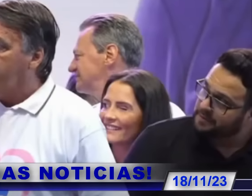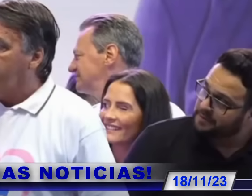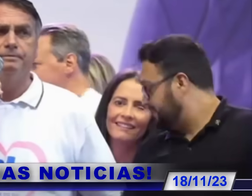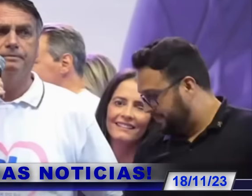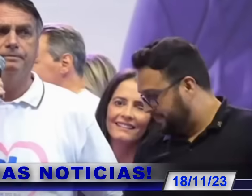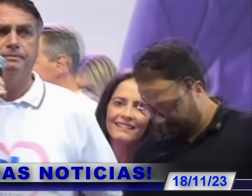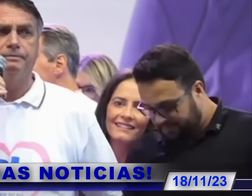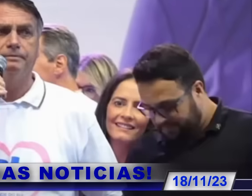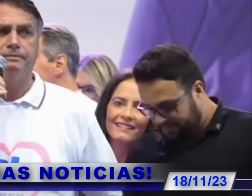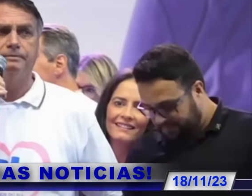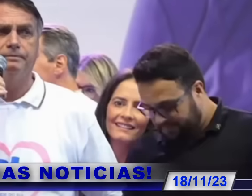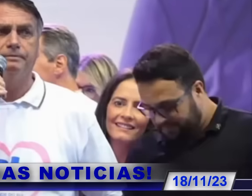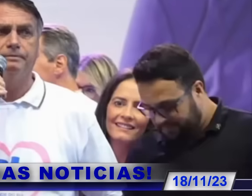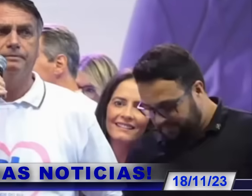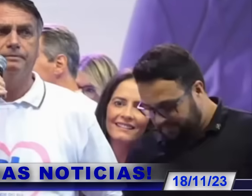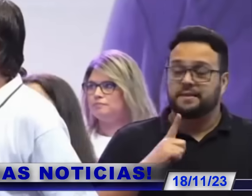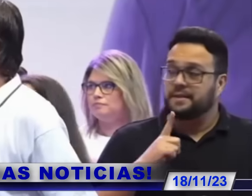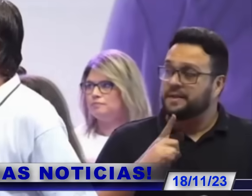Temos ali